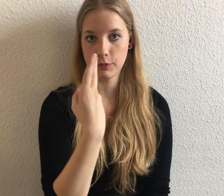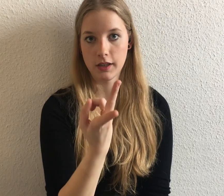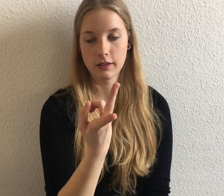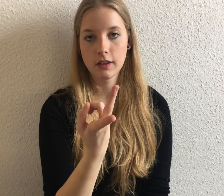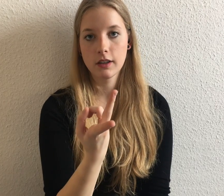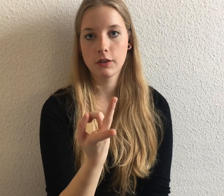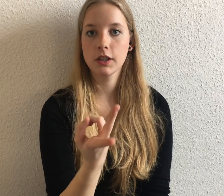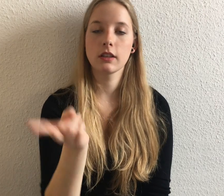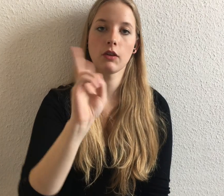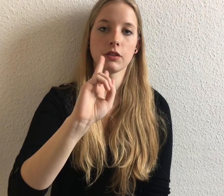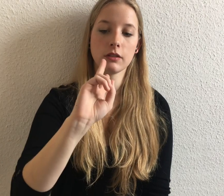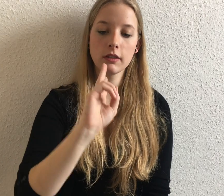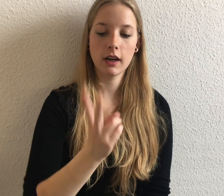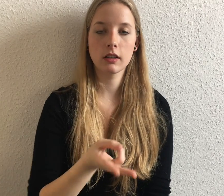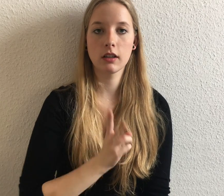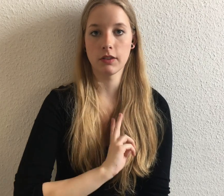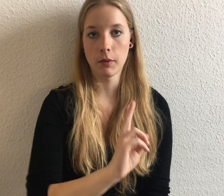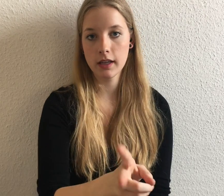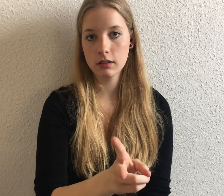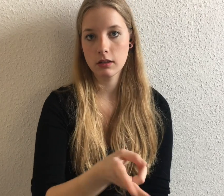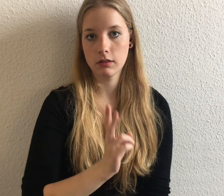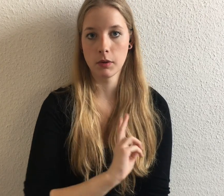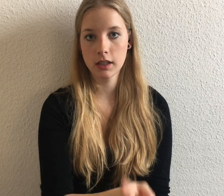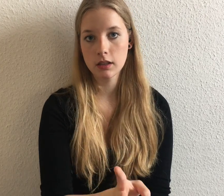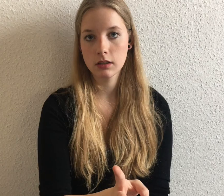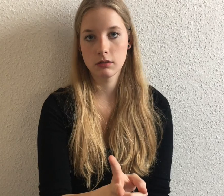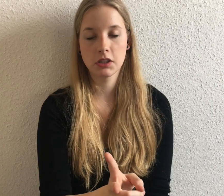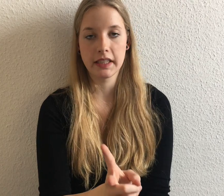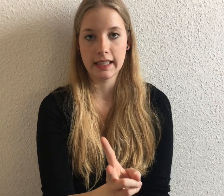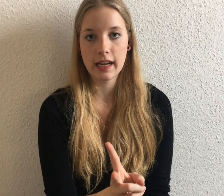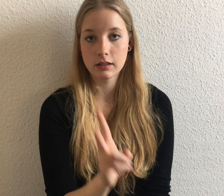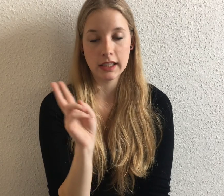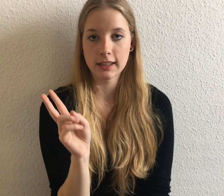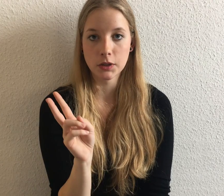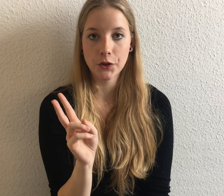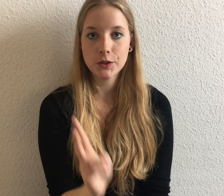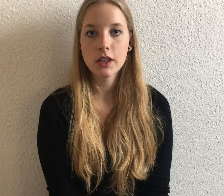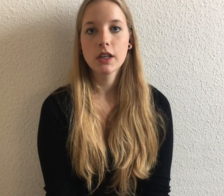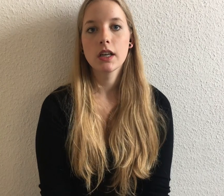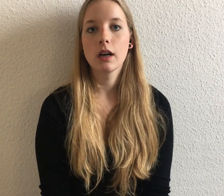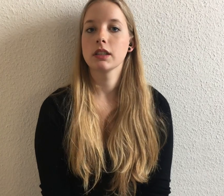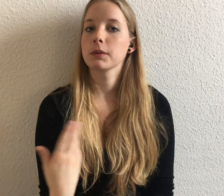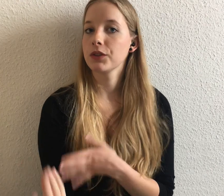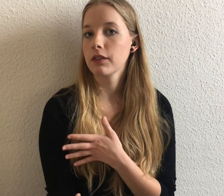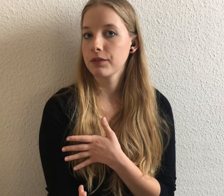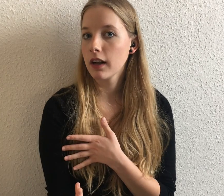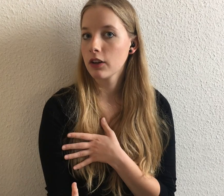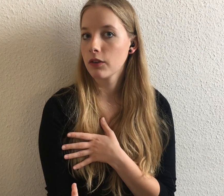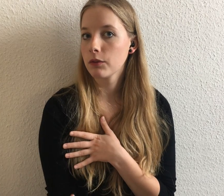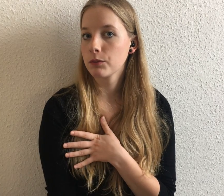Wir beide. Natürlich geht es auf diese Variante hier, wir beide. Das ist natürlich eigentlich egal, das ist die gleiche Bedeutung. Aber es gibt auch wieder Fälle,